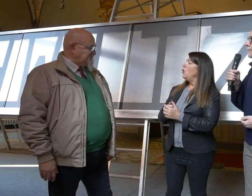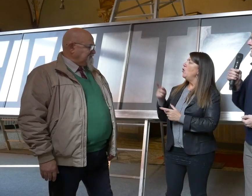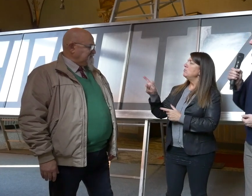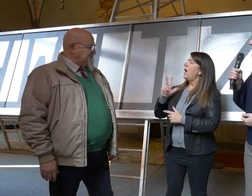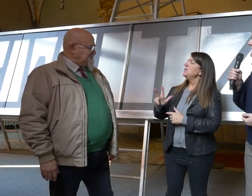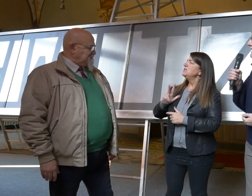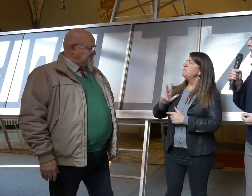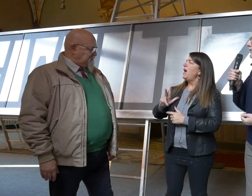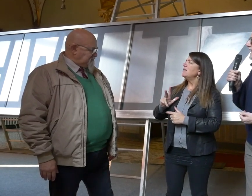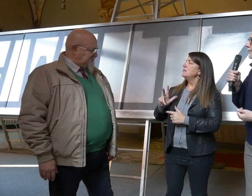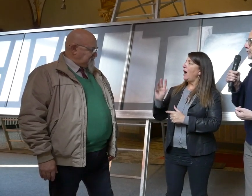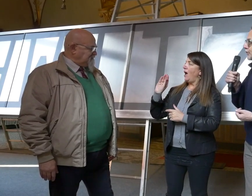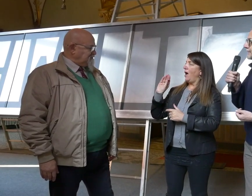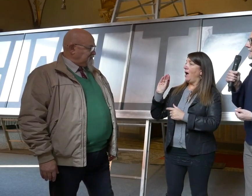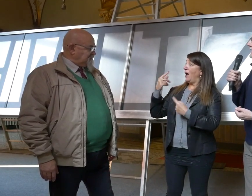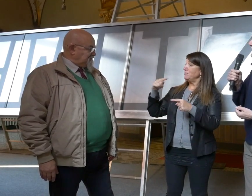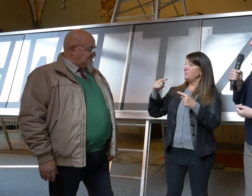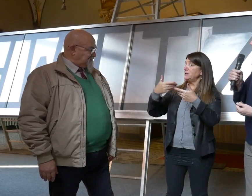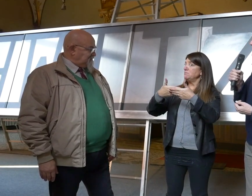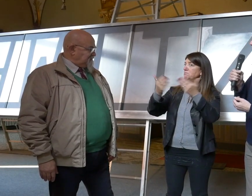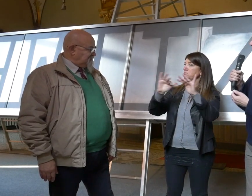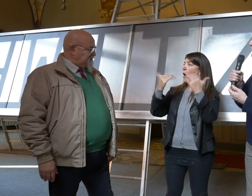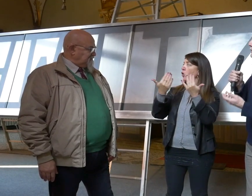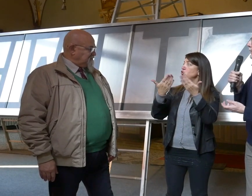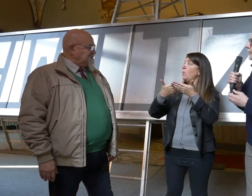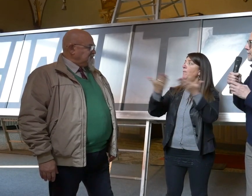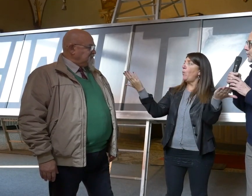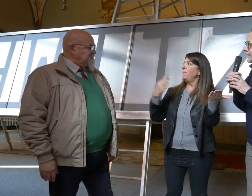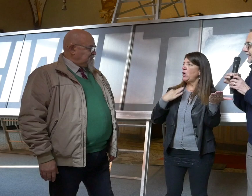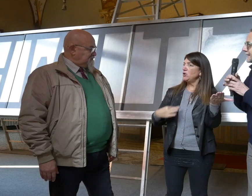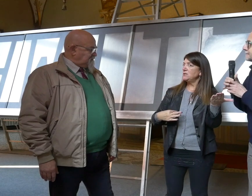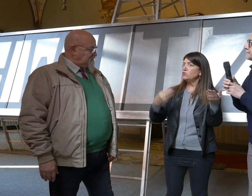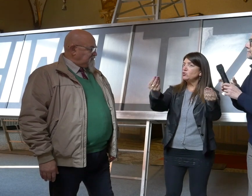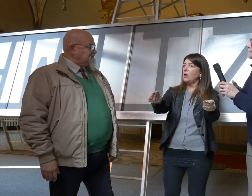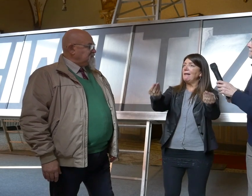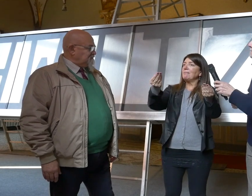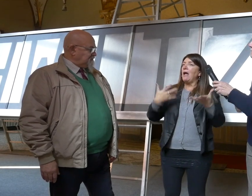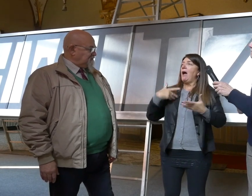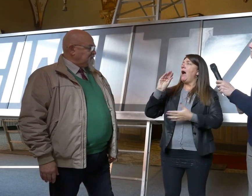Che cosa si aspetta l'ente nazionale sordi dalle istituzioni pubbliche?